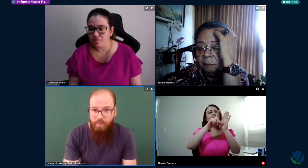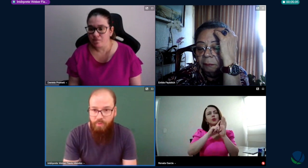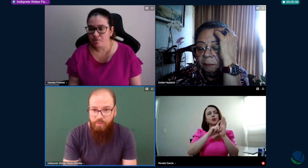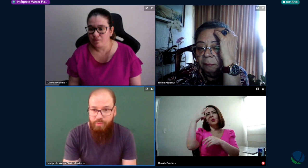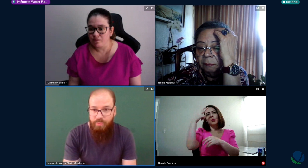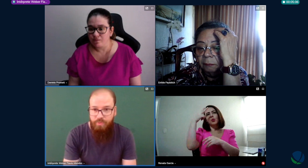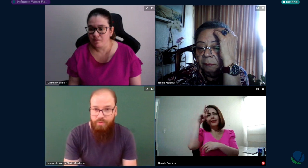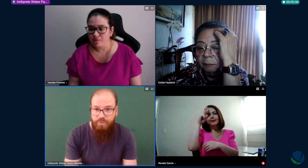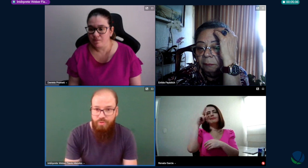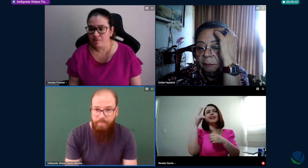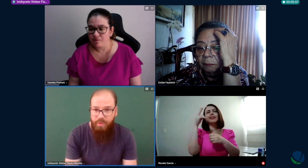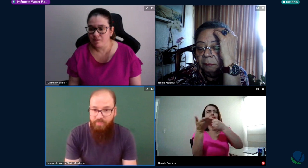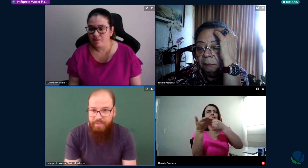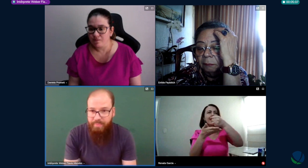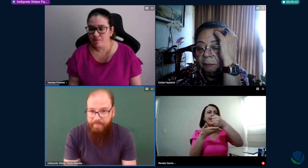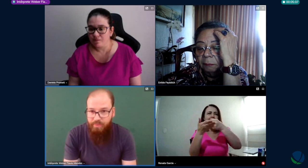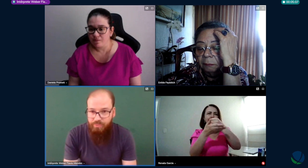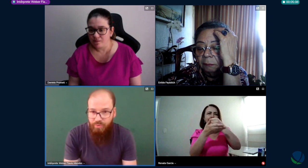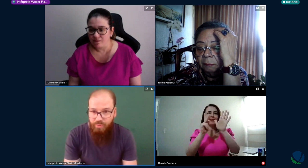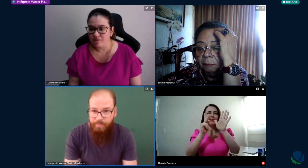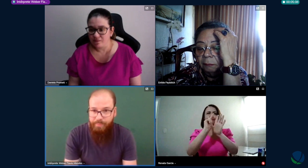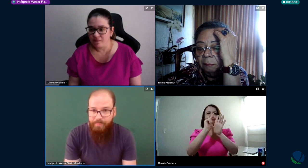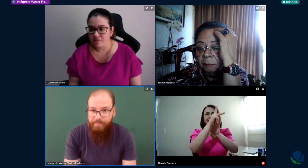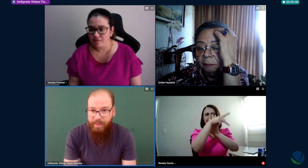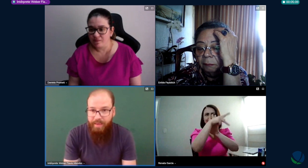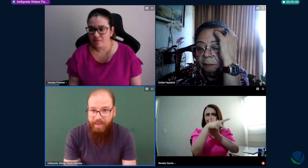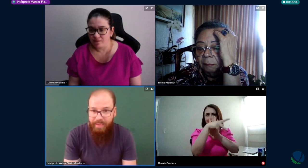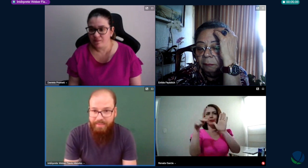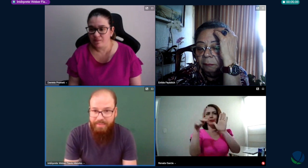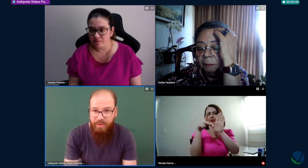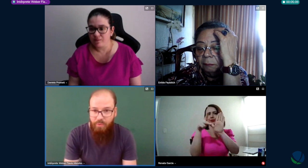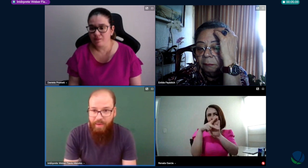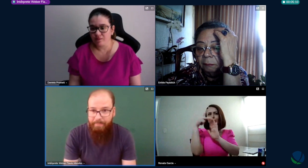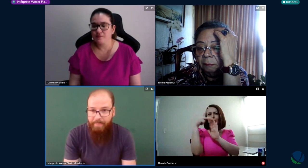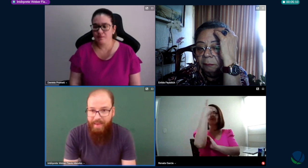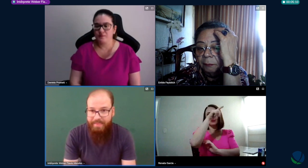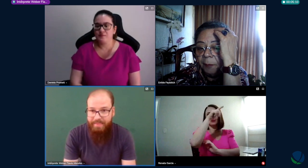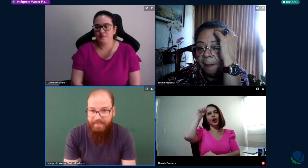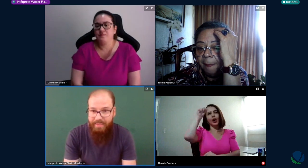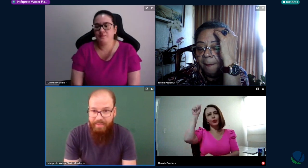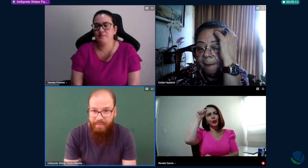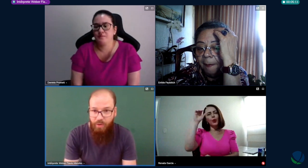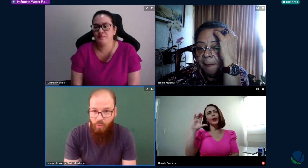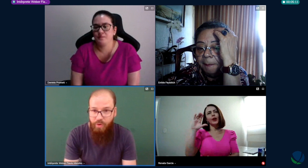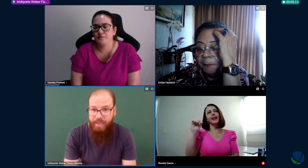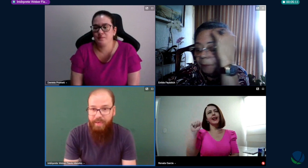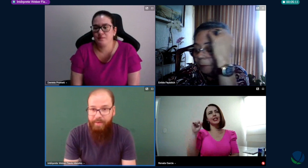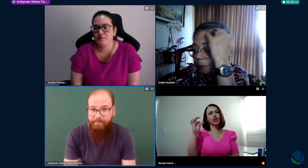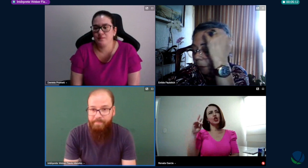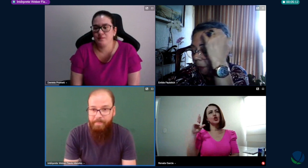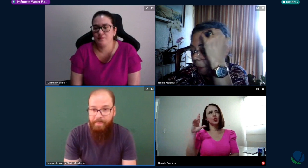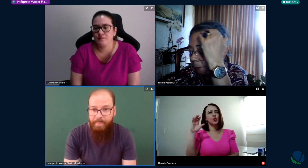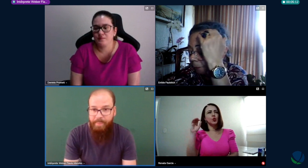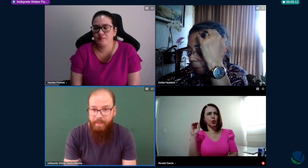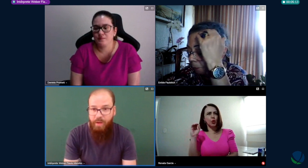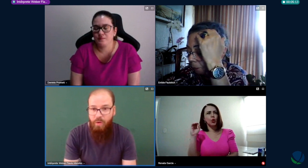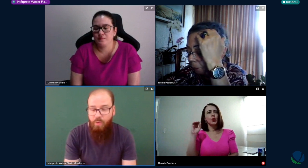Bom, sobre o que você me perguntou em relação à base